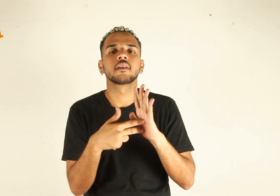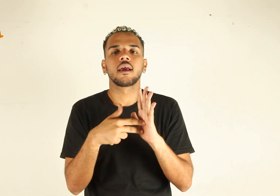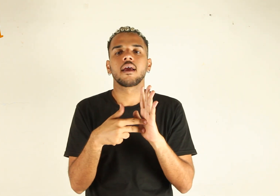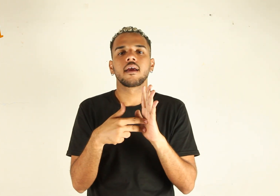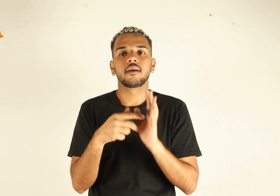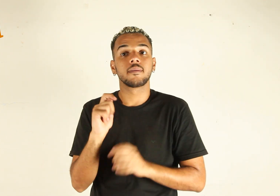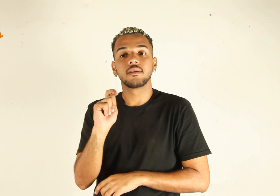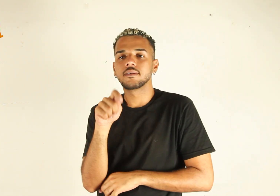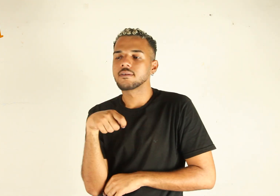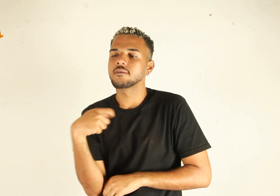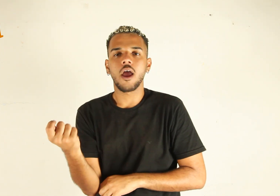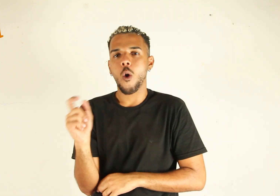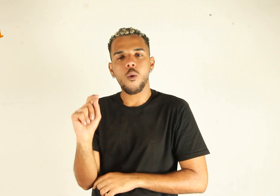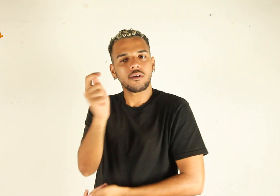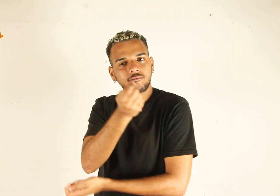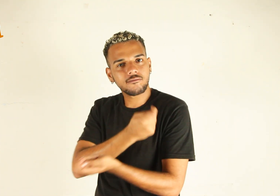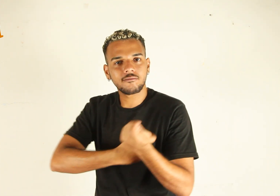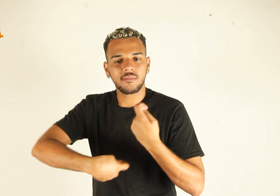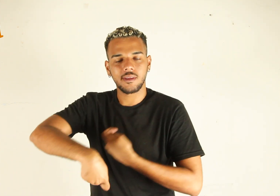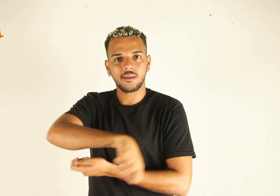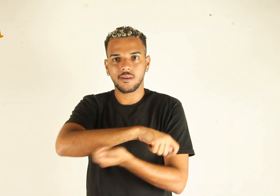destacada inteligência e destreza física.